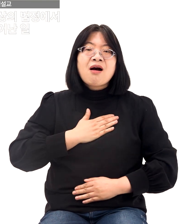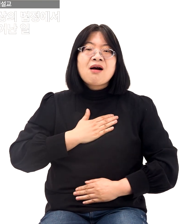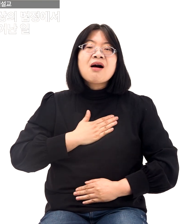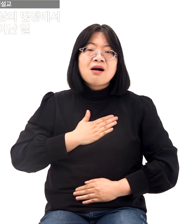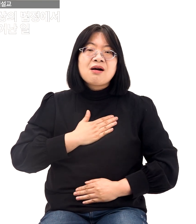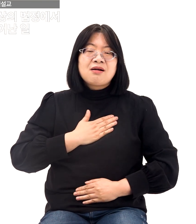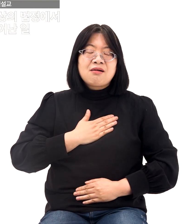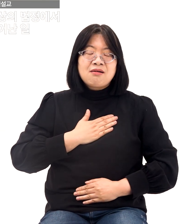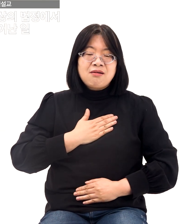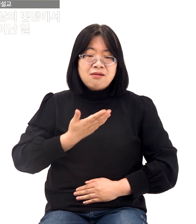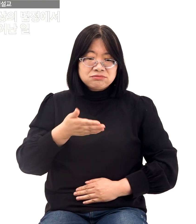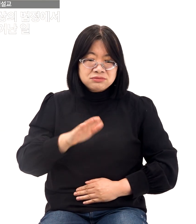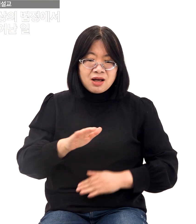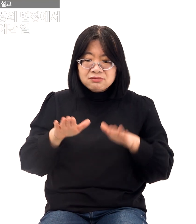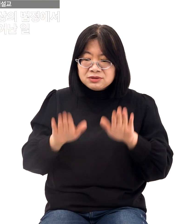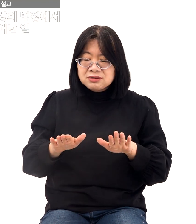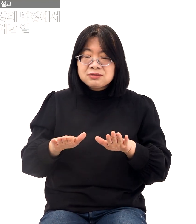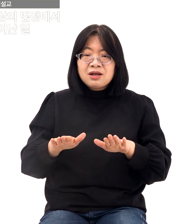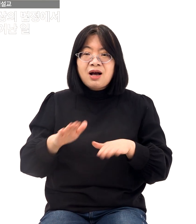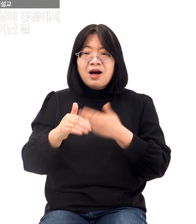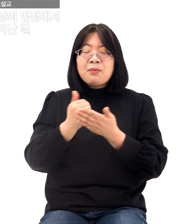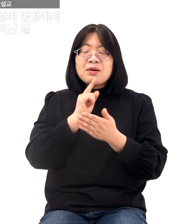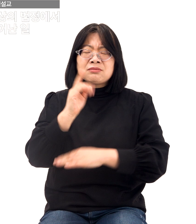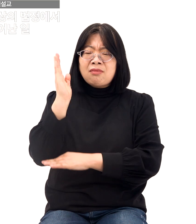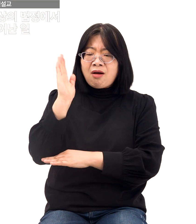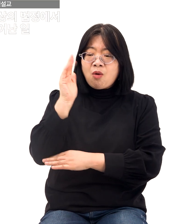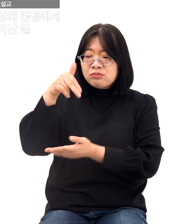그러고도 설교한다고 섰냐?